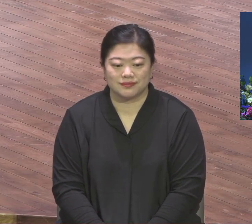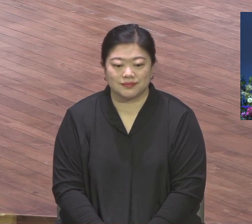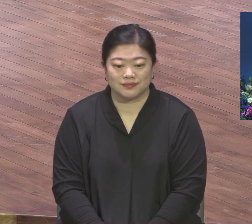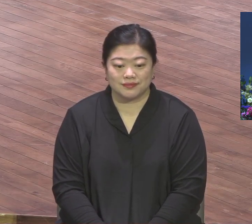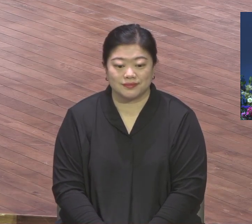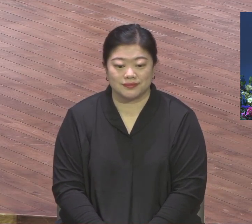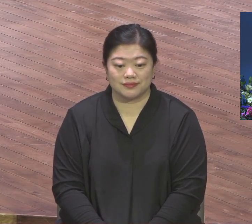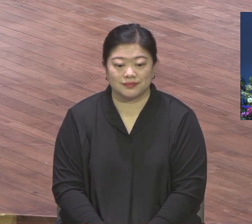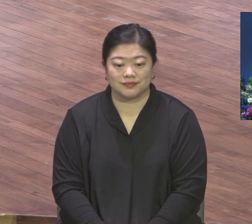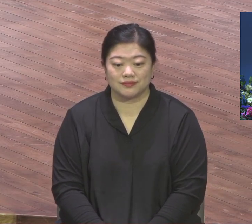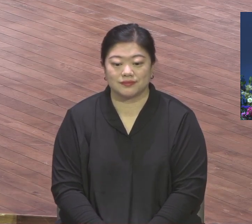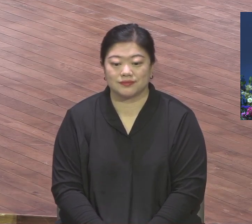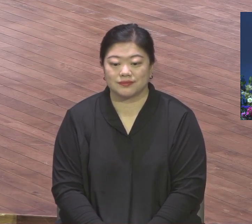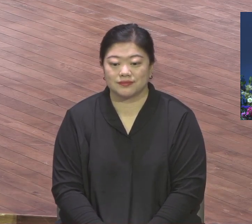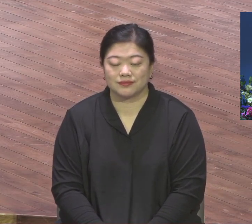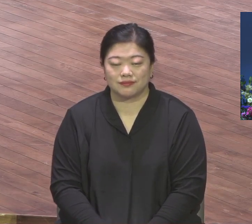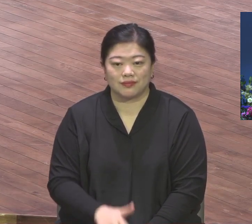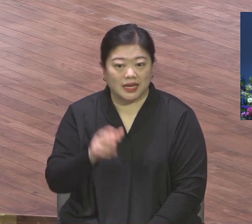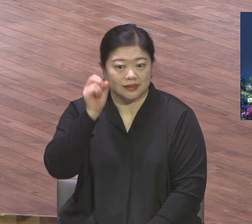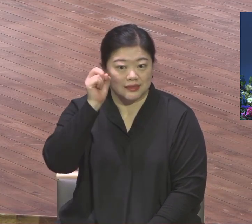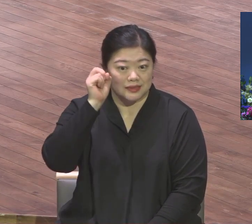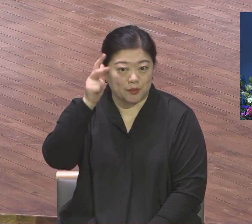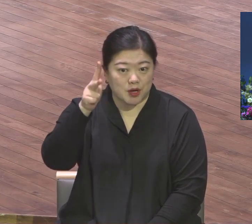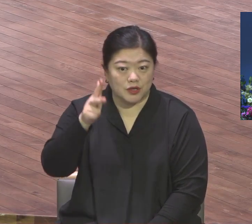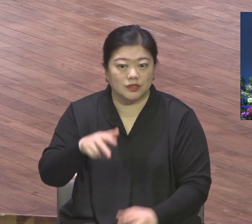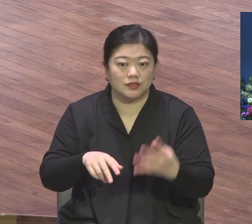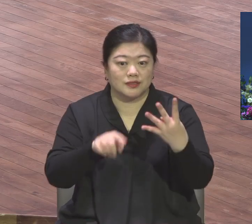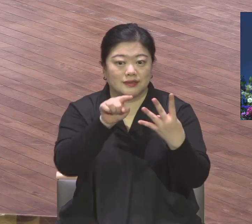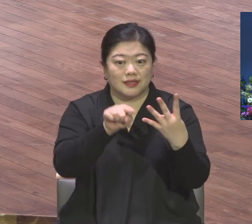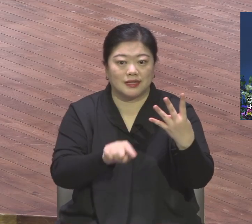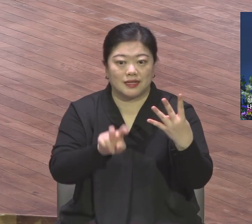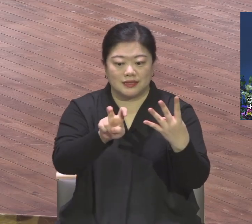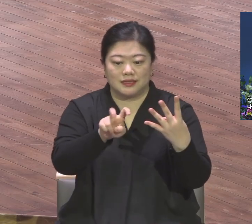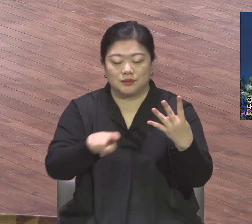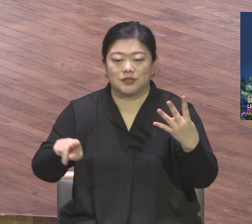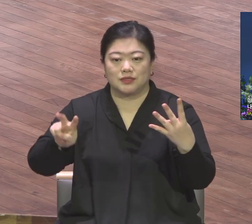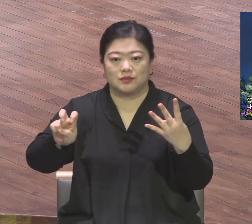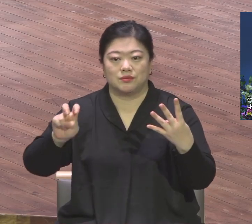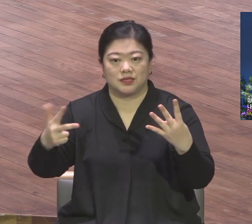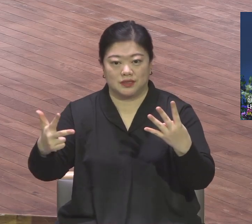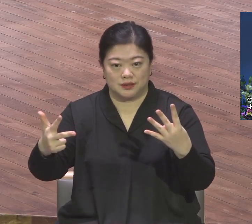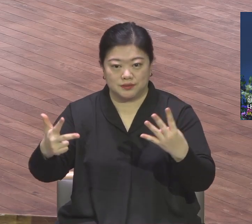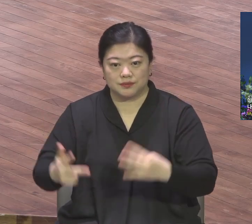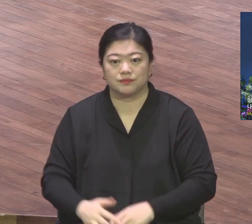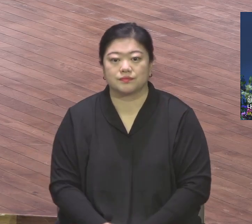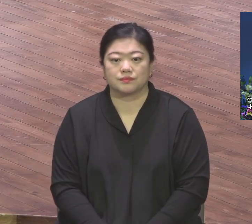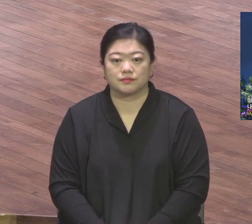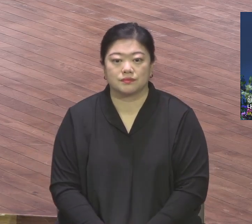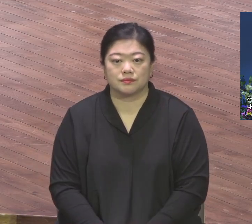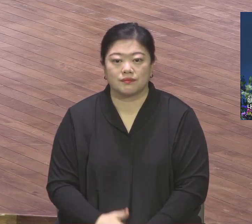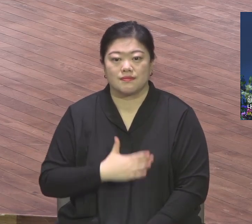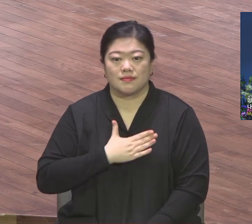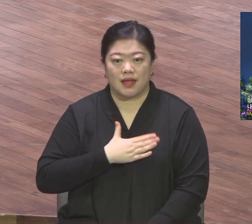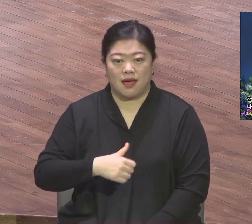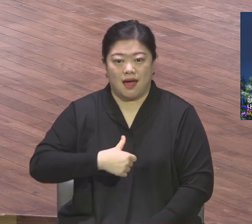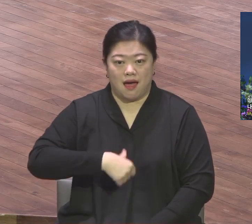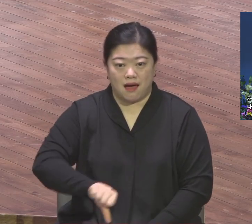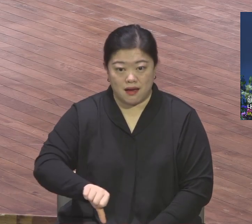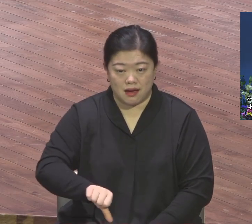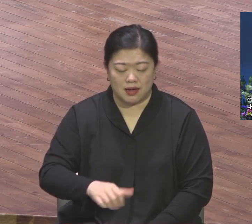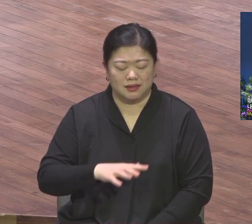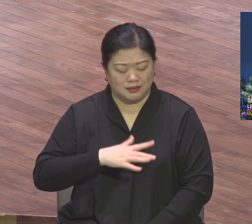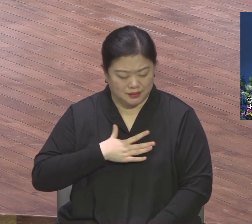잠언 4장 20절로 27절까지 우리 한 절씩 교도하겠습니다. 내 아들아, 내